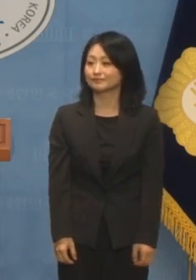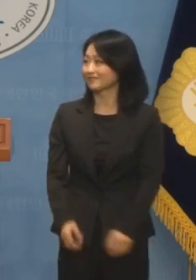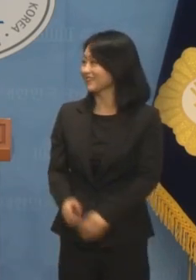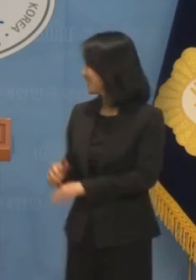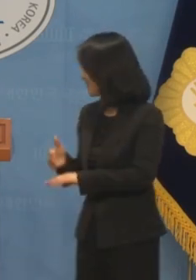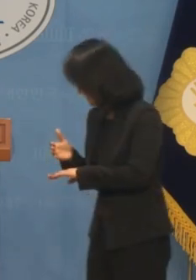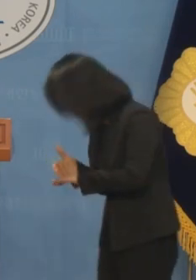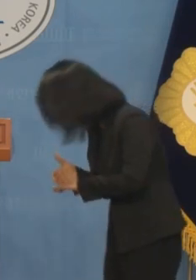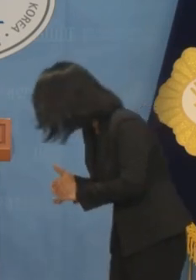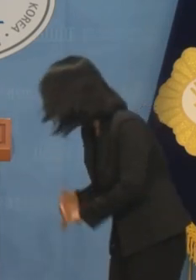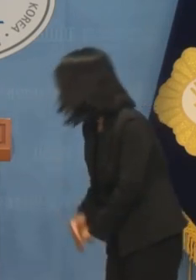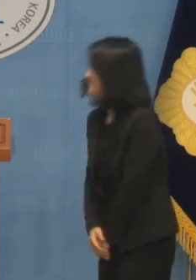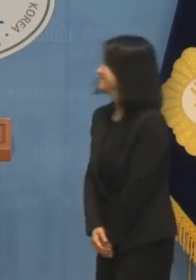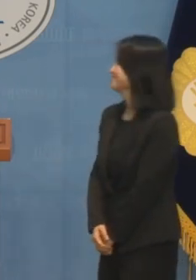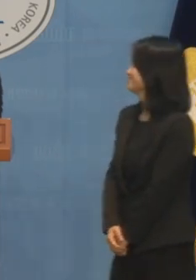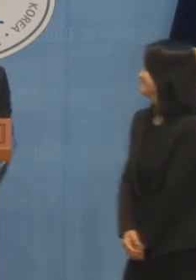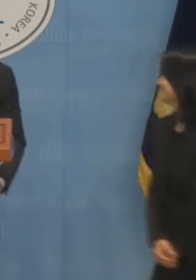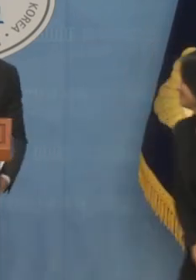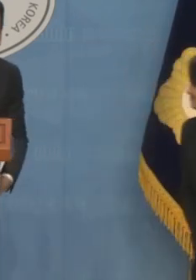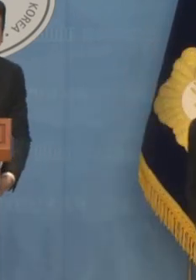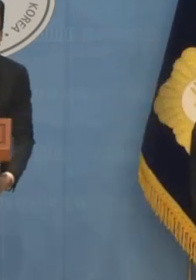감사합니다.